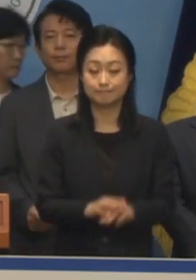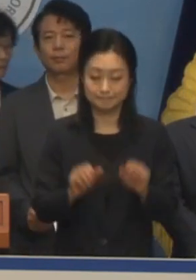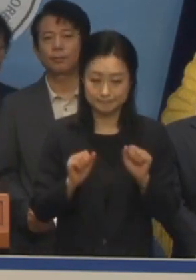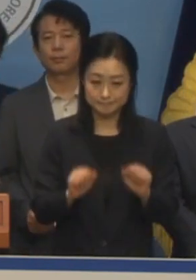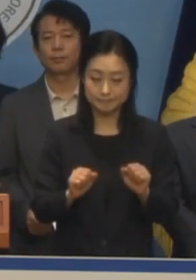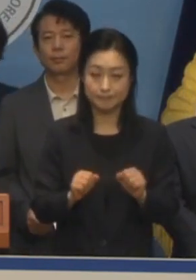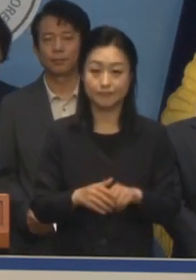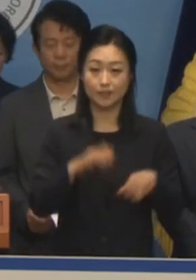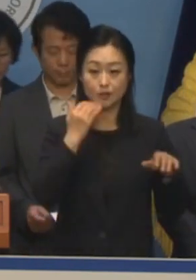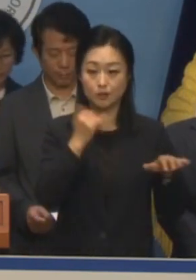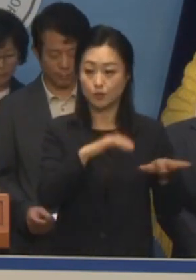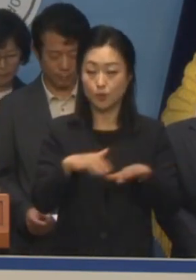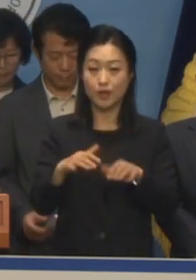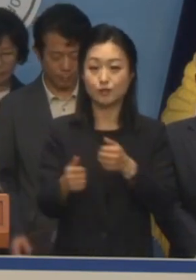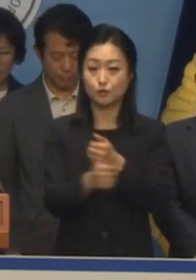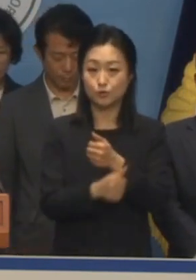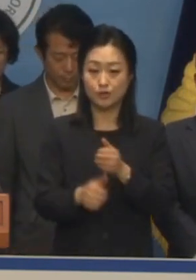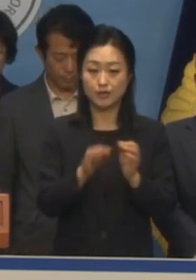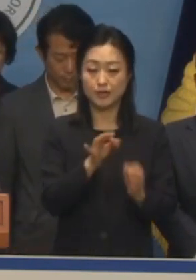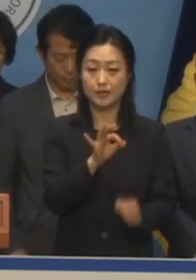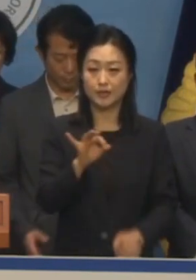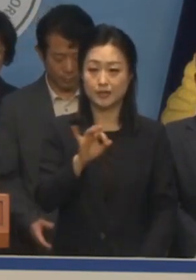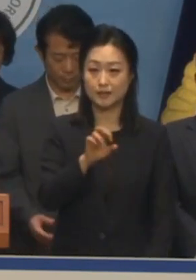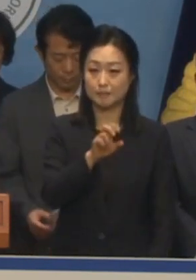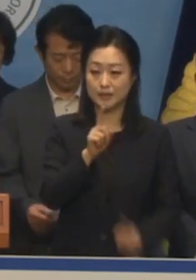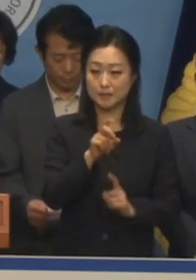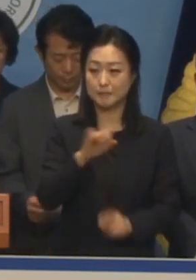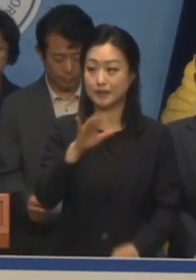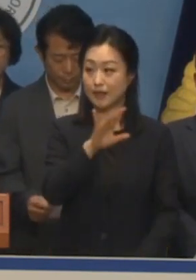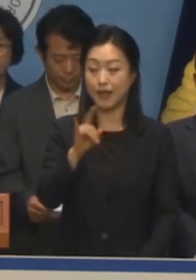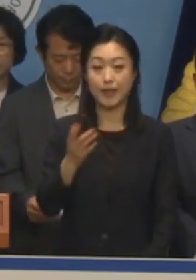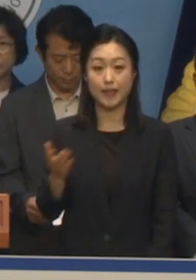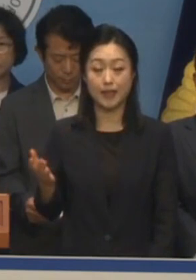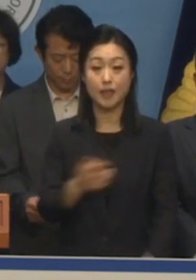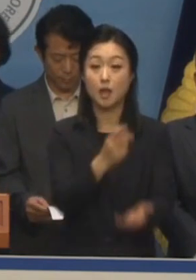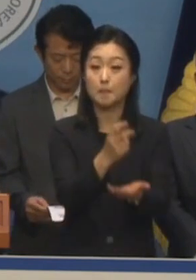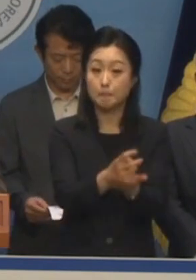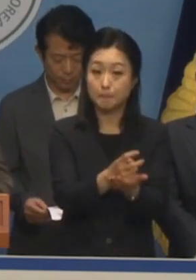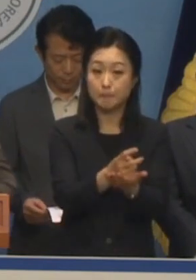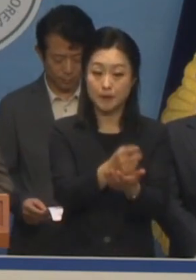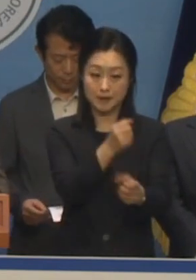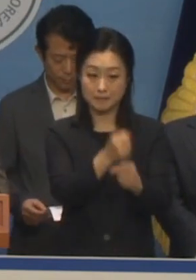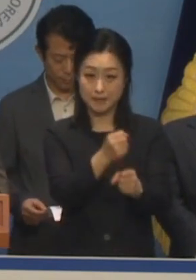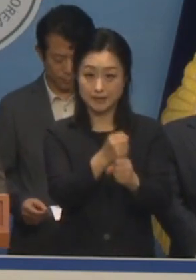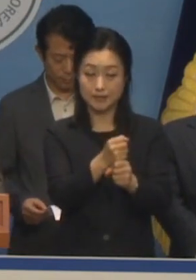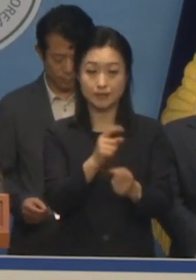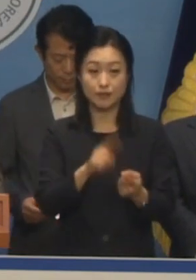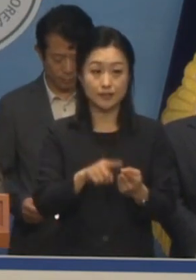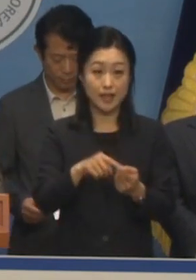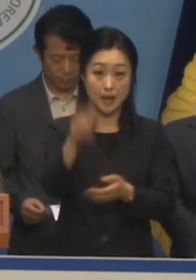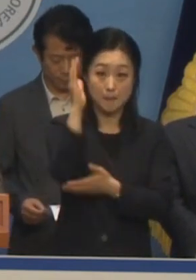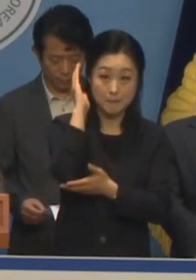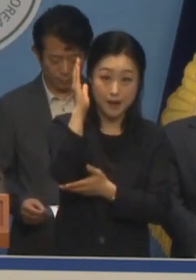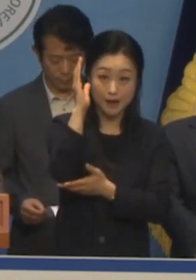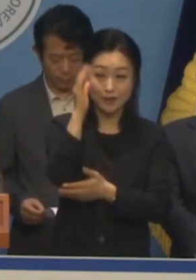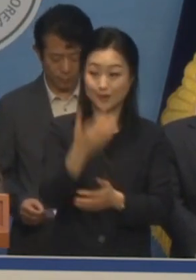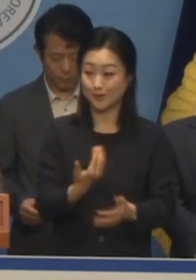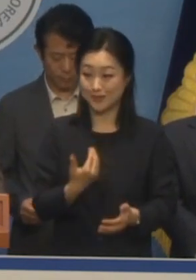안녕하십니까. 농해수위 임미애 의원입니다. 법과 제도의 정비와 관련된 발언은 앞서